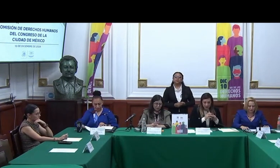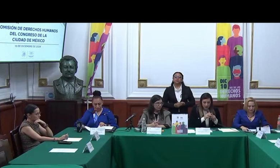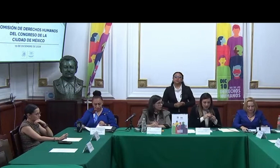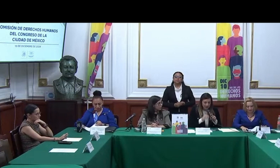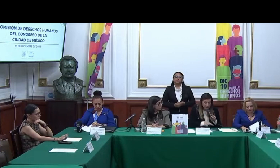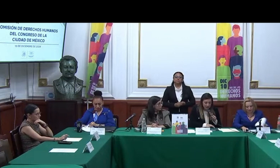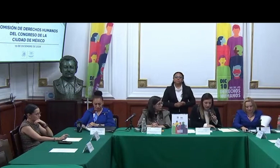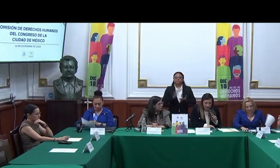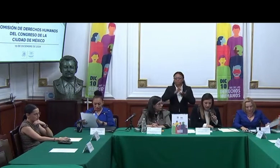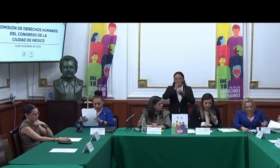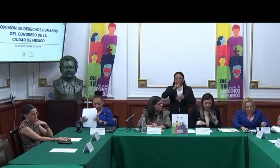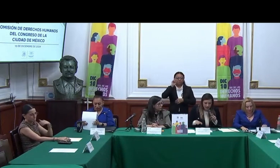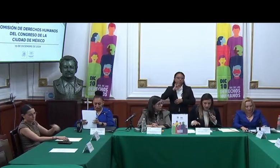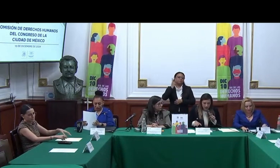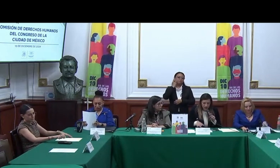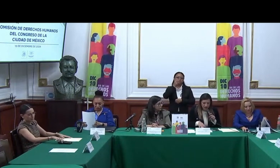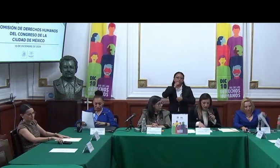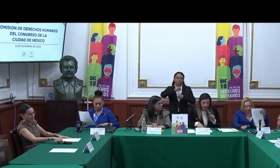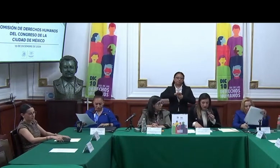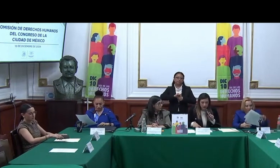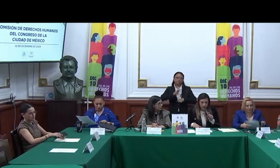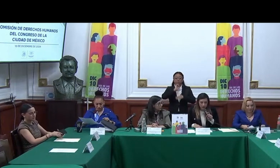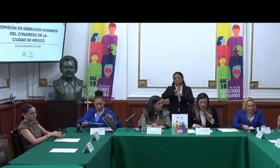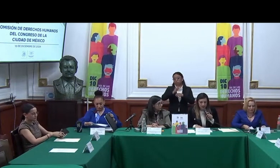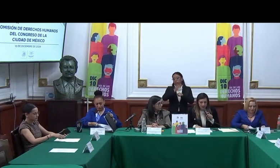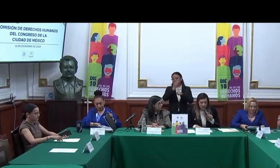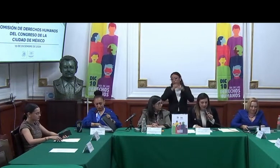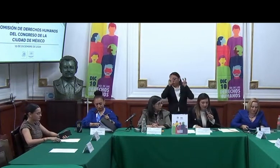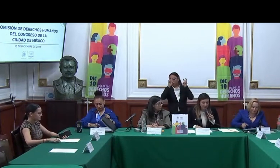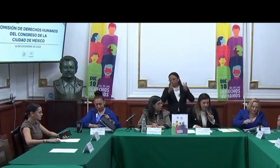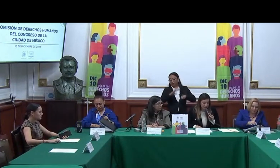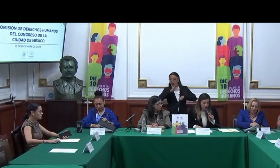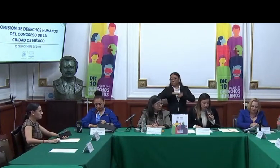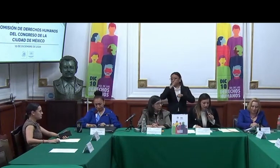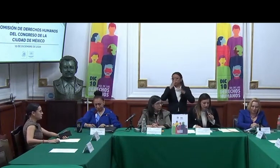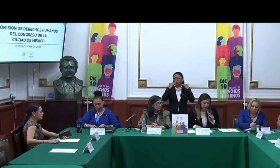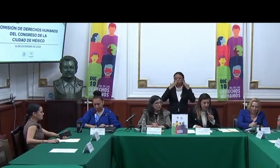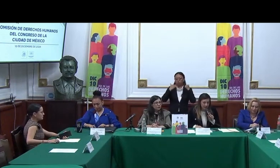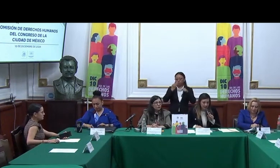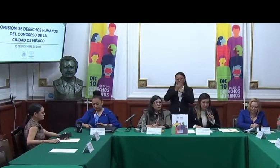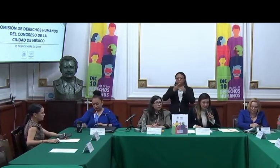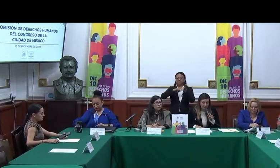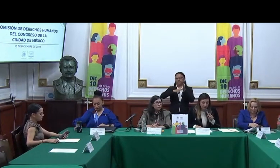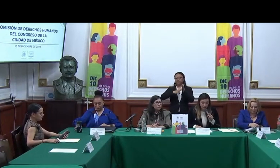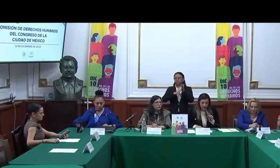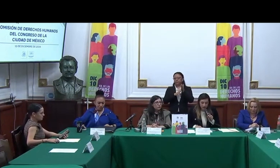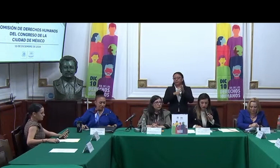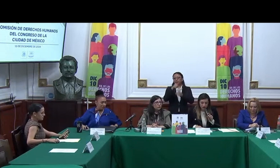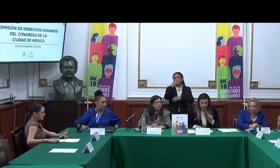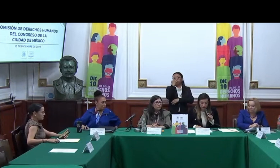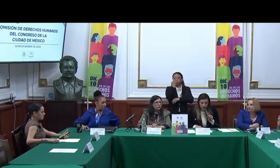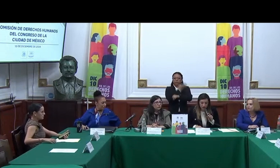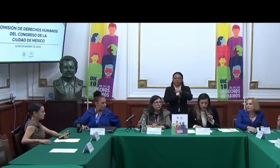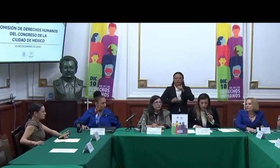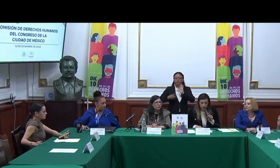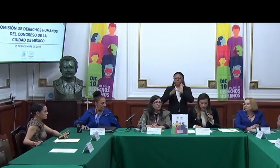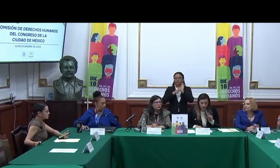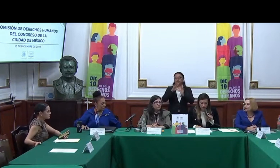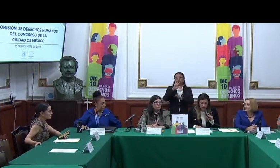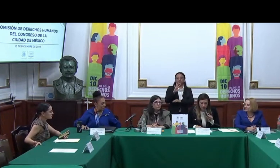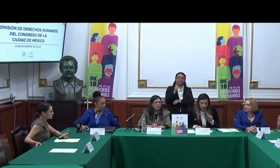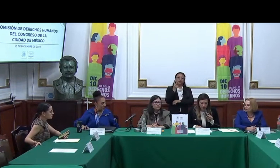Gracias, diputada secretaria. No habiendo más asuntos que tratar y siendo las 16 horas con